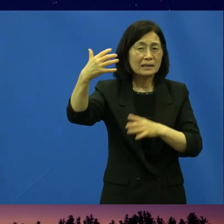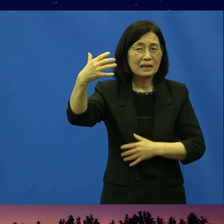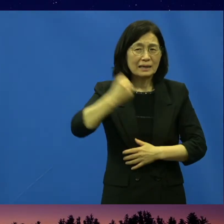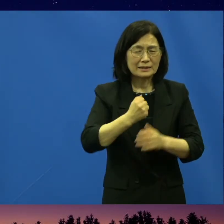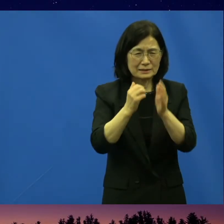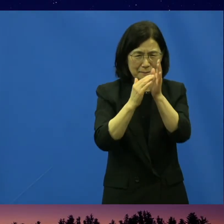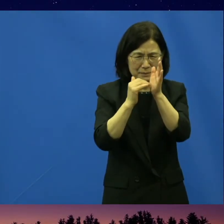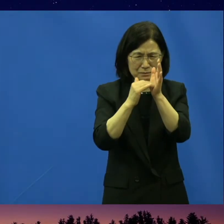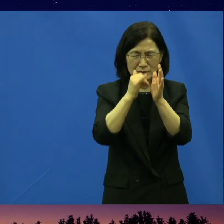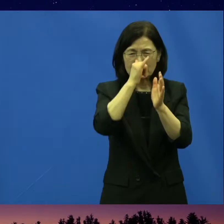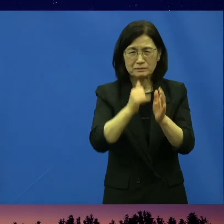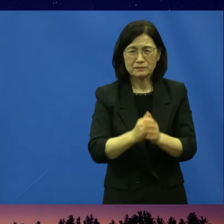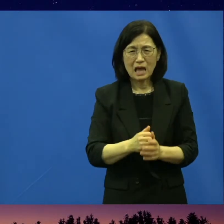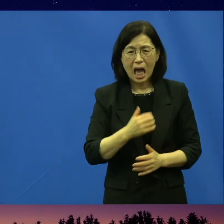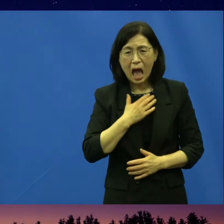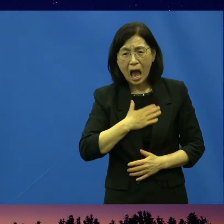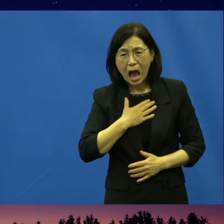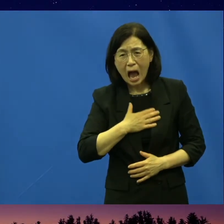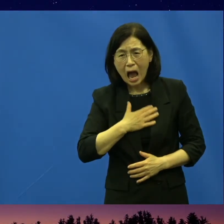알려고 하지 말았어요.